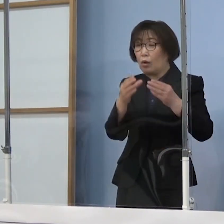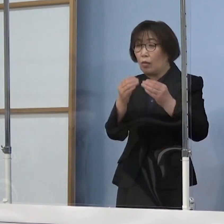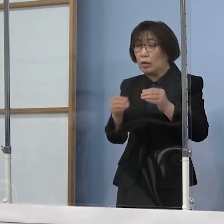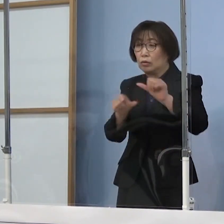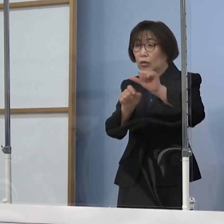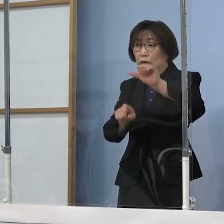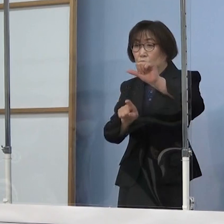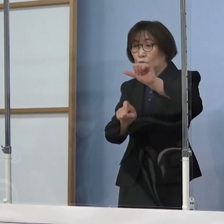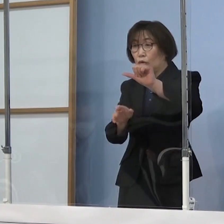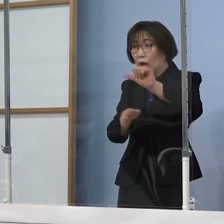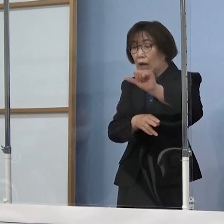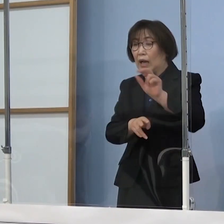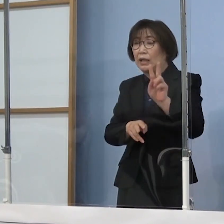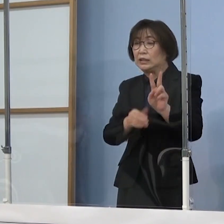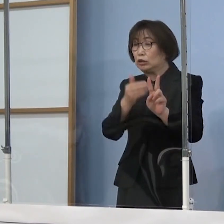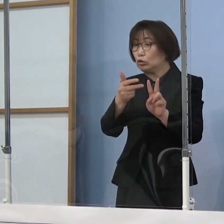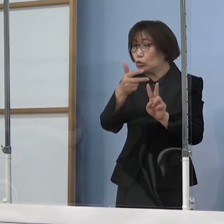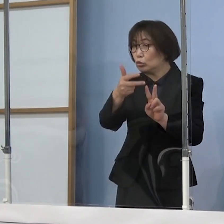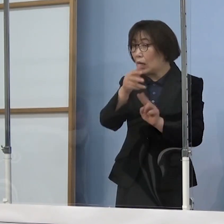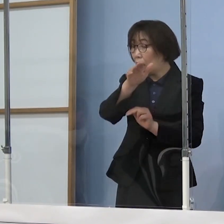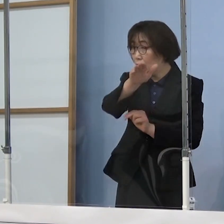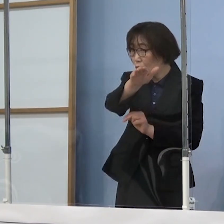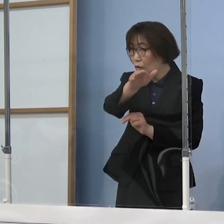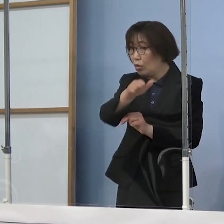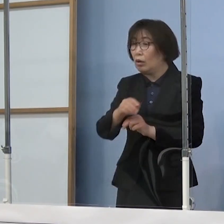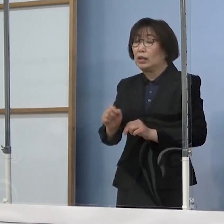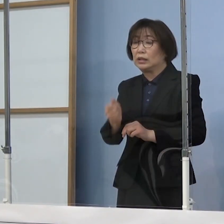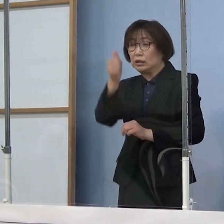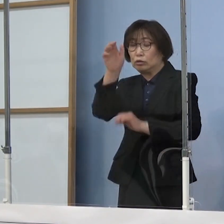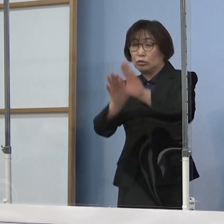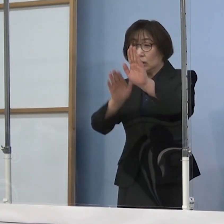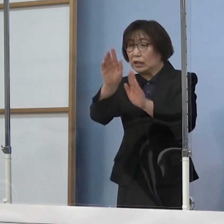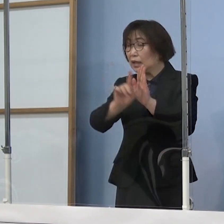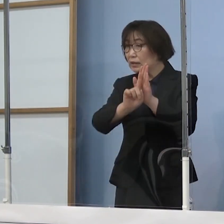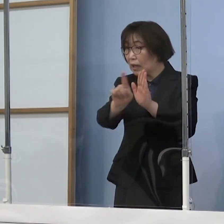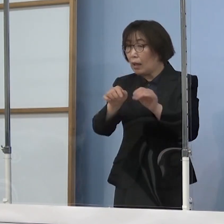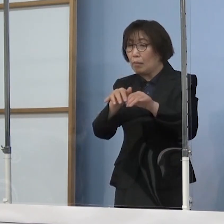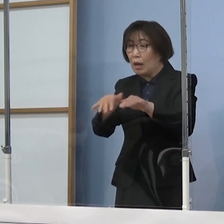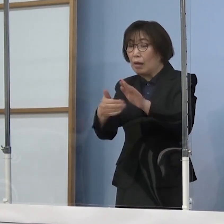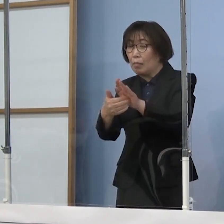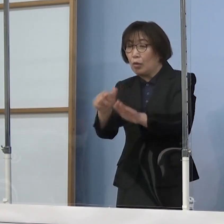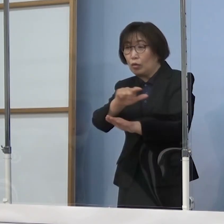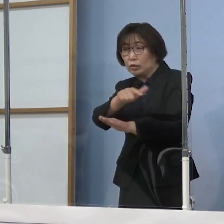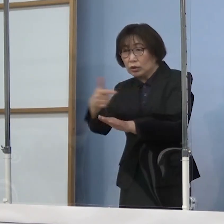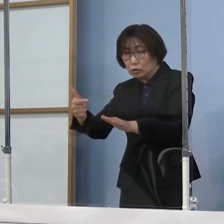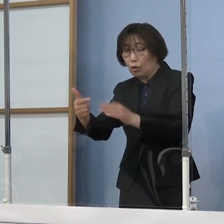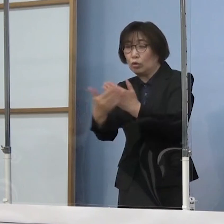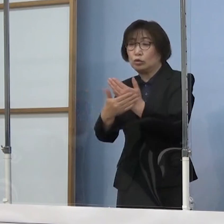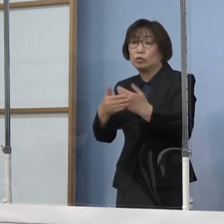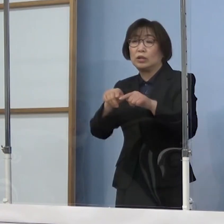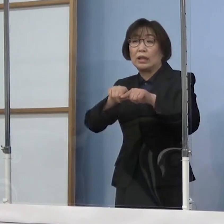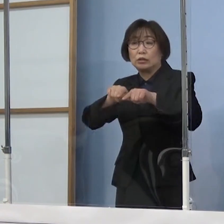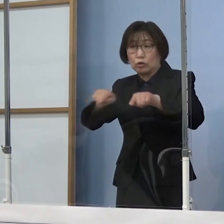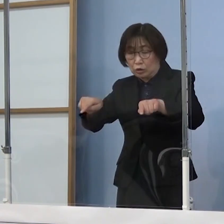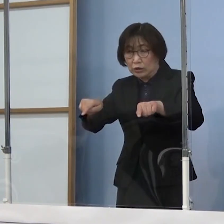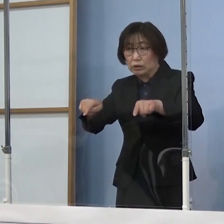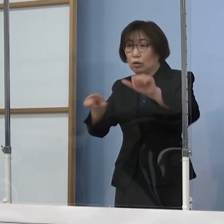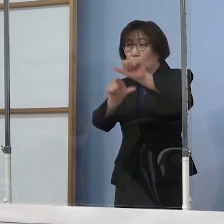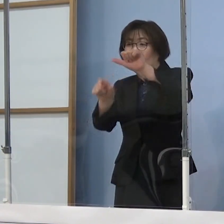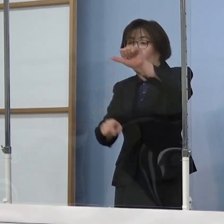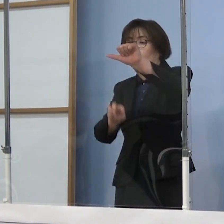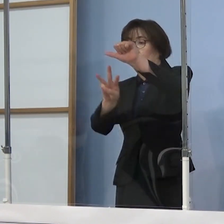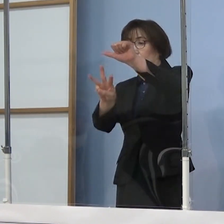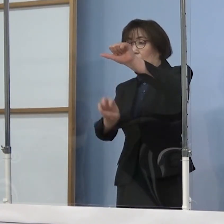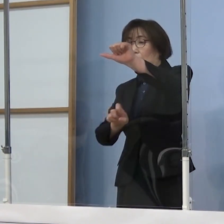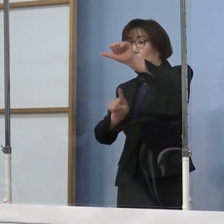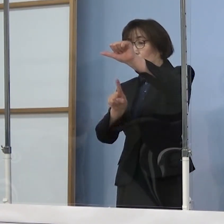2週間、そして緊急事態宣言あるいはまん延防止等重点措置、その期限とされている5月31日までを緊